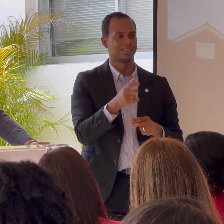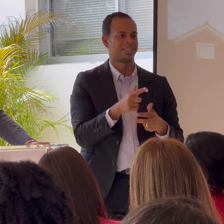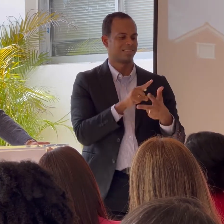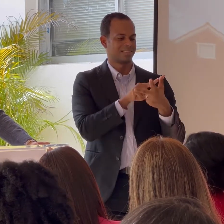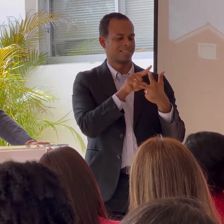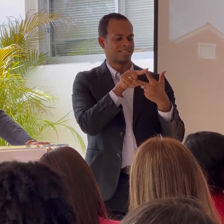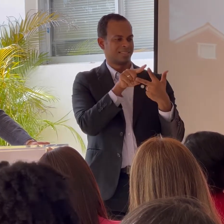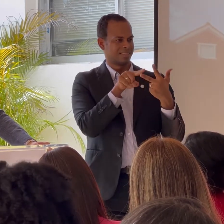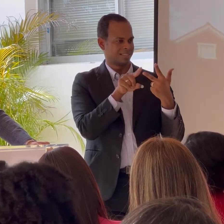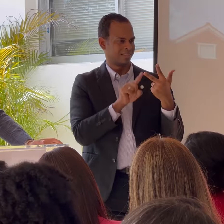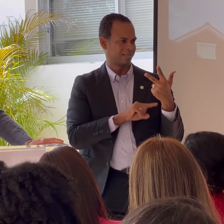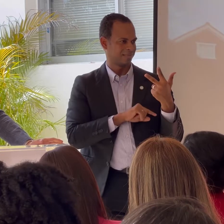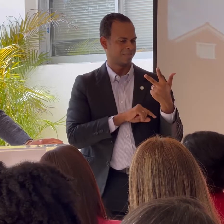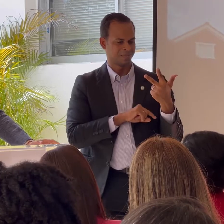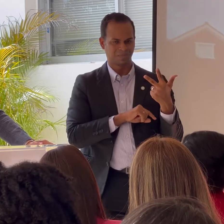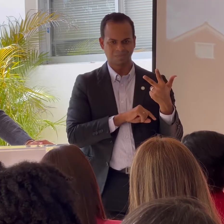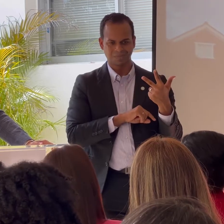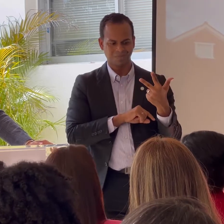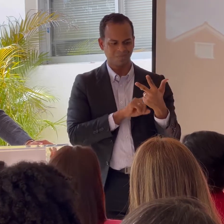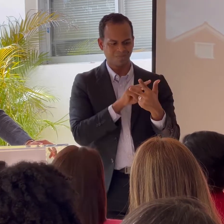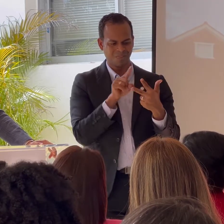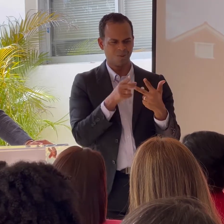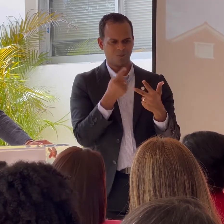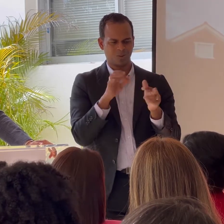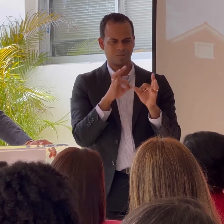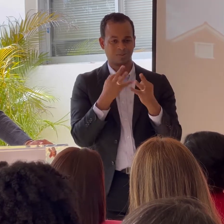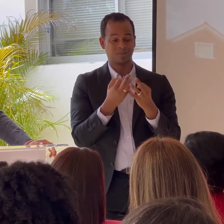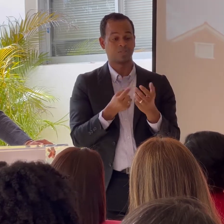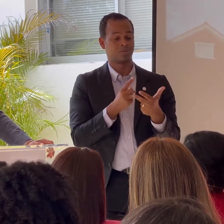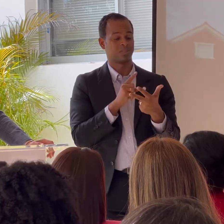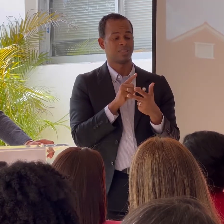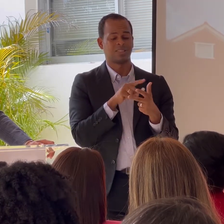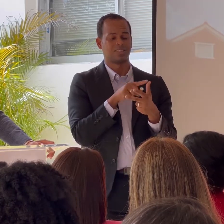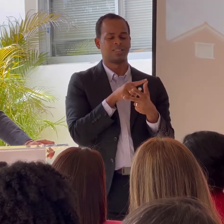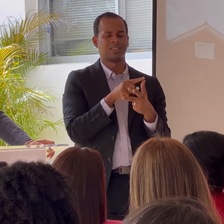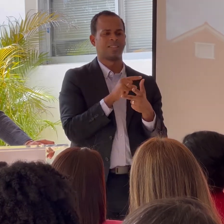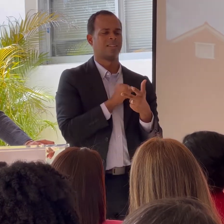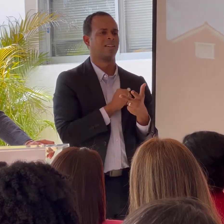historias diferentes sobre una familia. Hay una que se llama